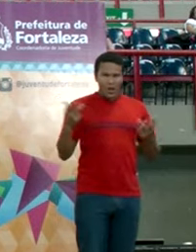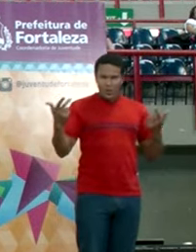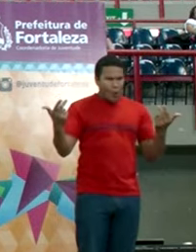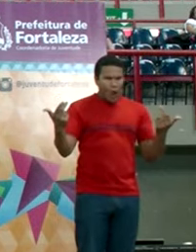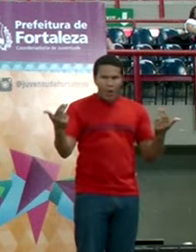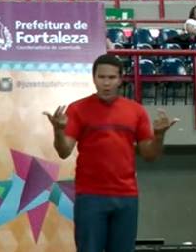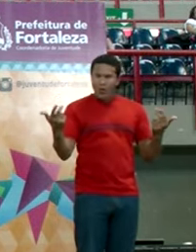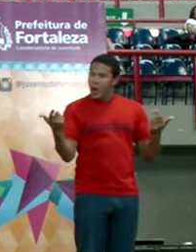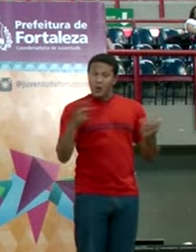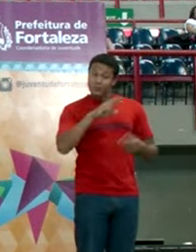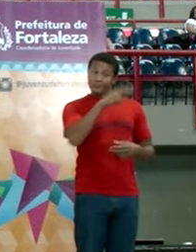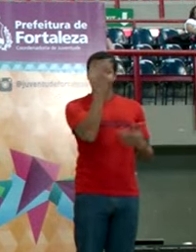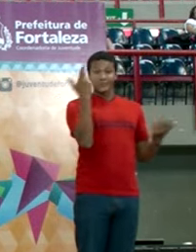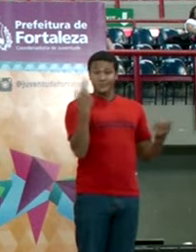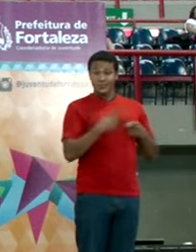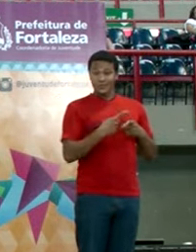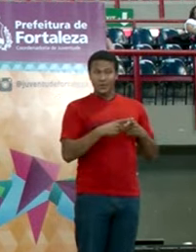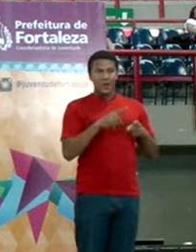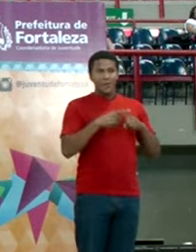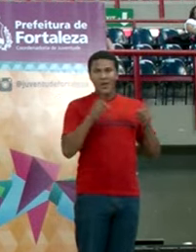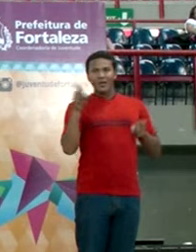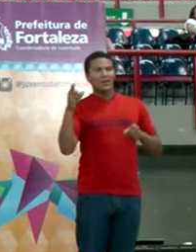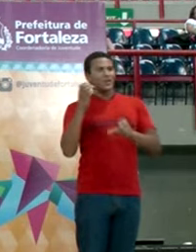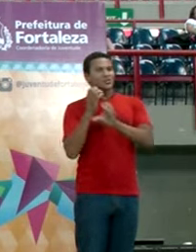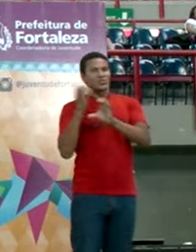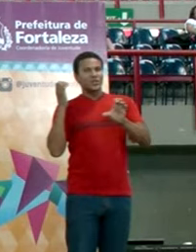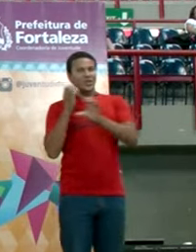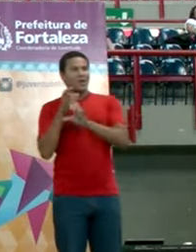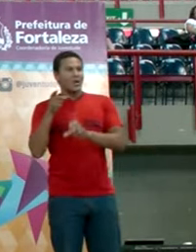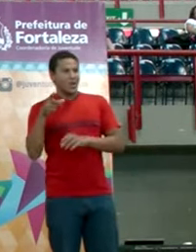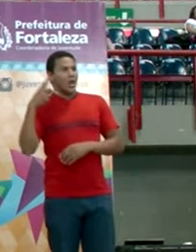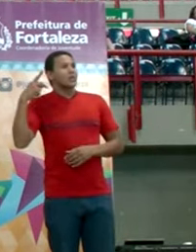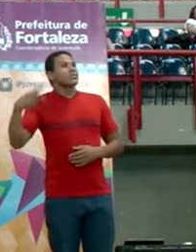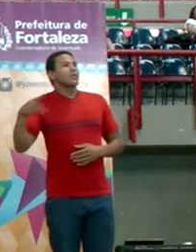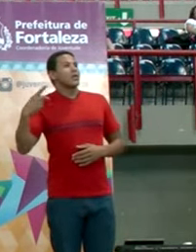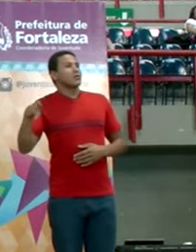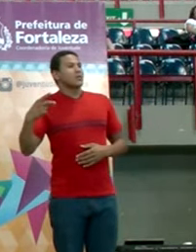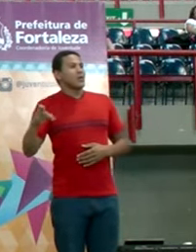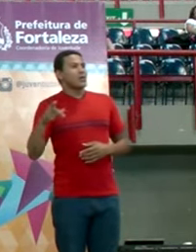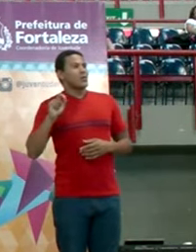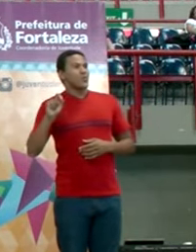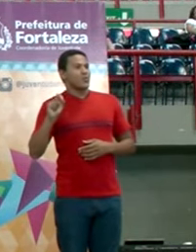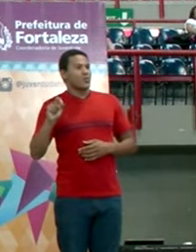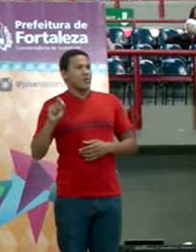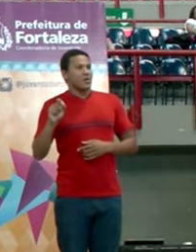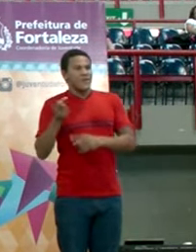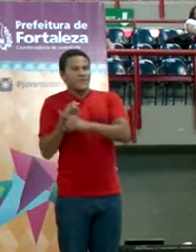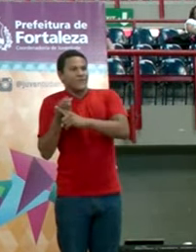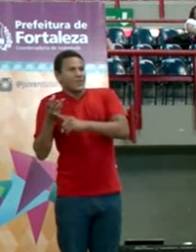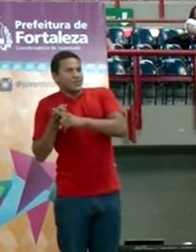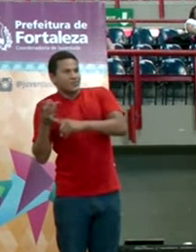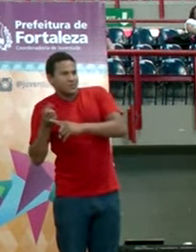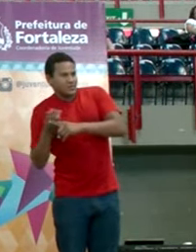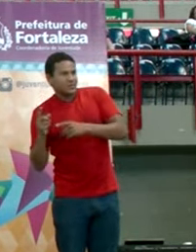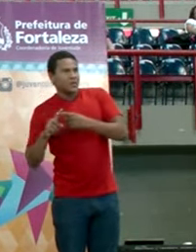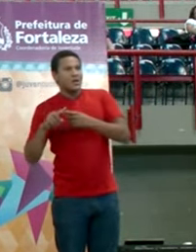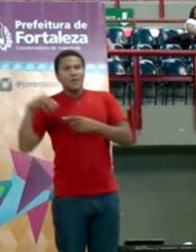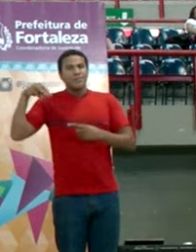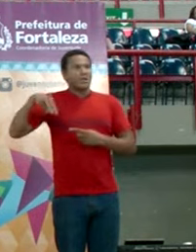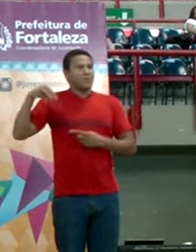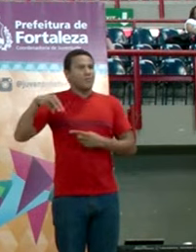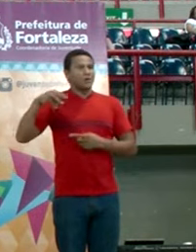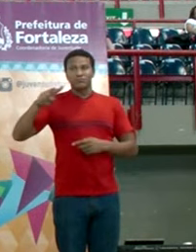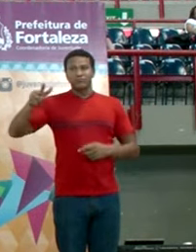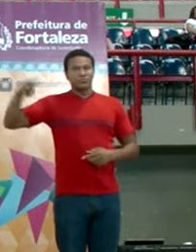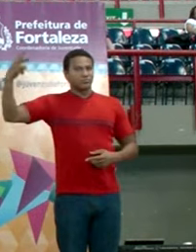fazer engenharia a prova que vale mais não é a química e biolog é a física e a matemática